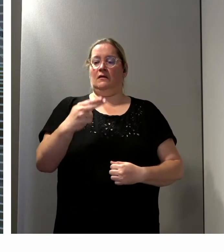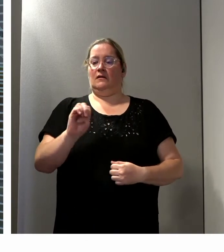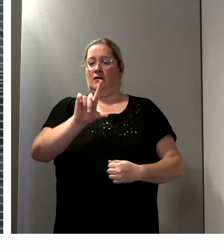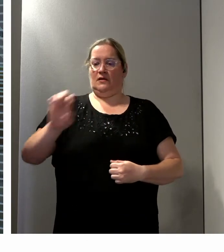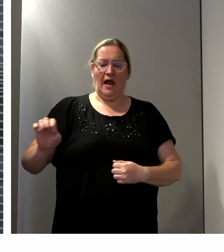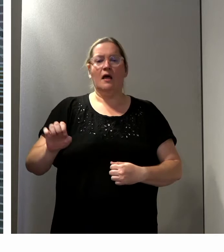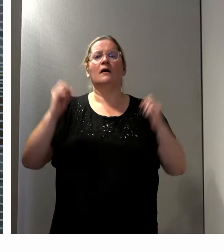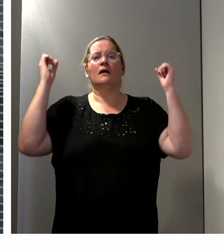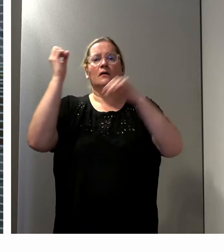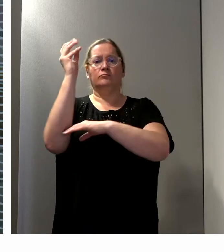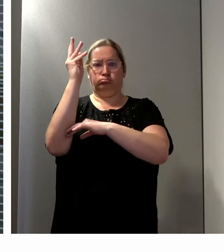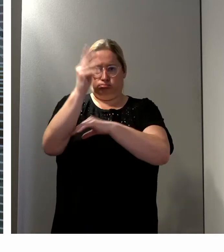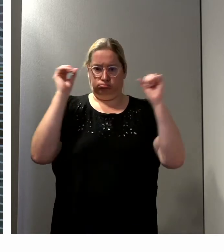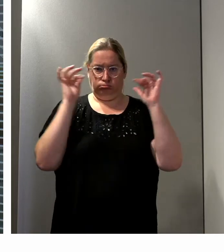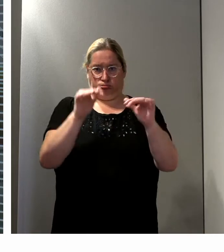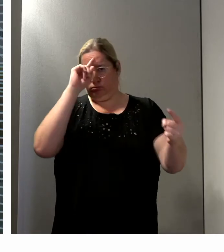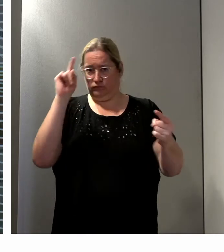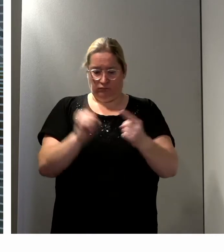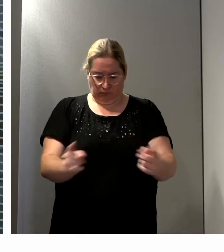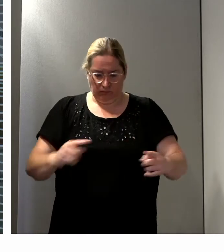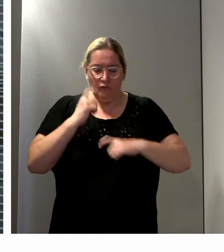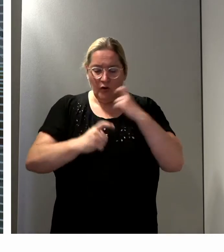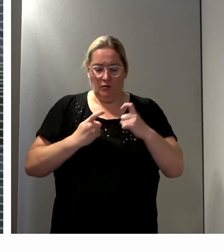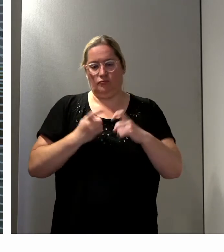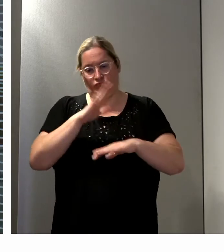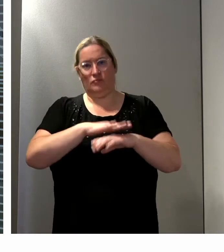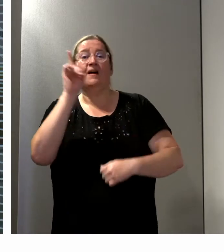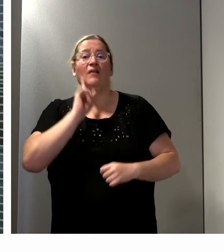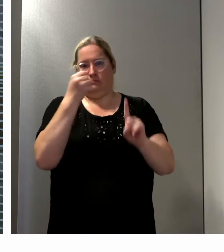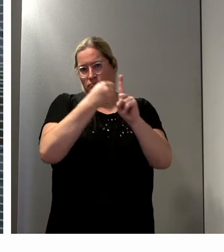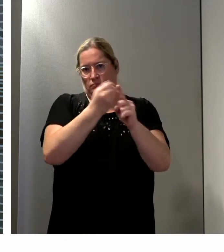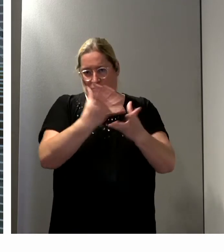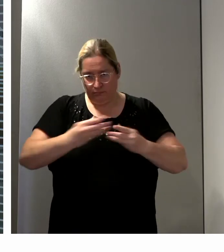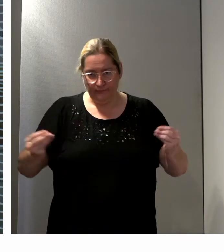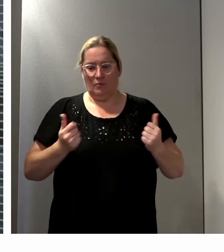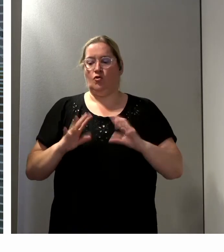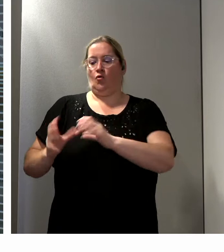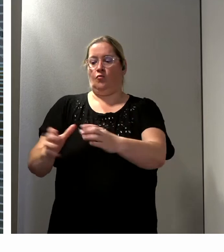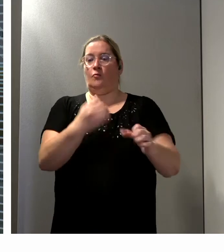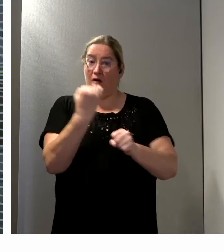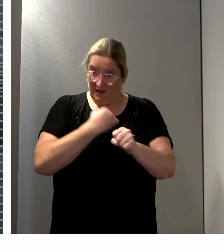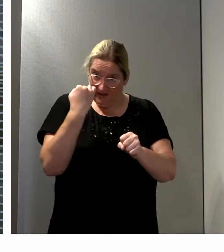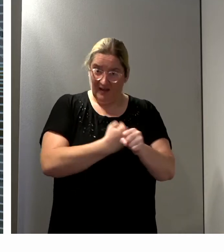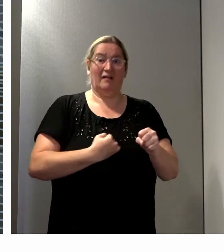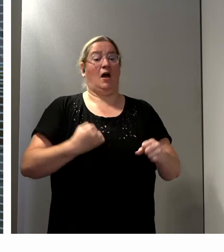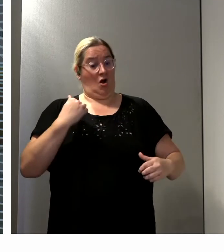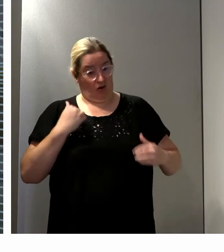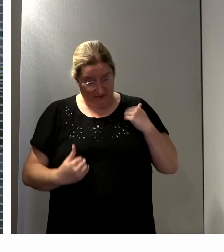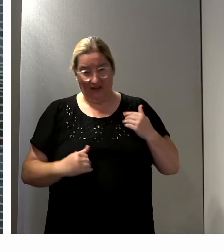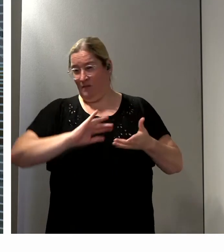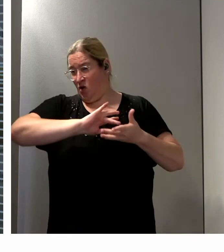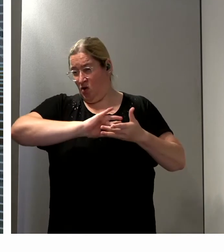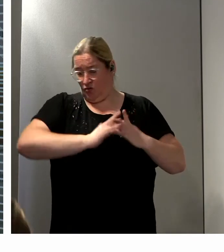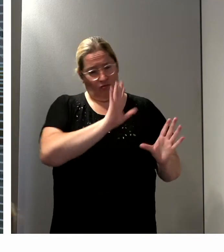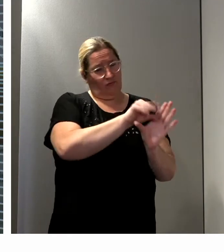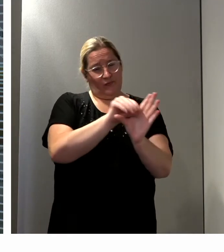contre les violences à l'encontre des femmes. Et dans ce cadre-là, nous avons eu plusieurs groupes de travail et le handicap a été embarqué dans l'ensemble, en